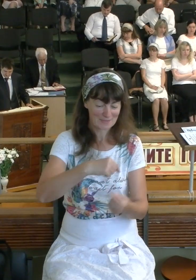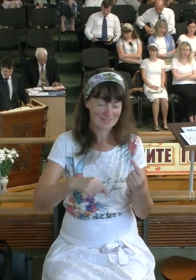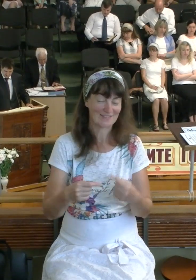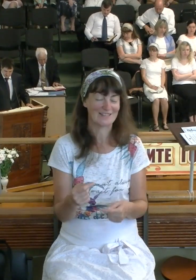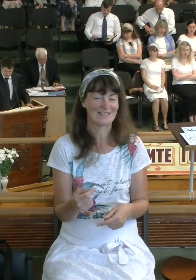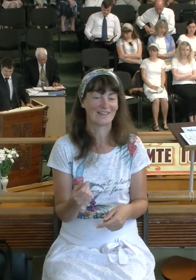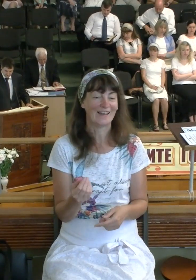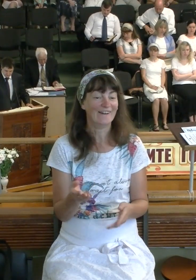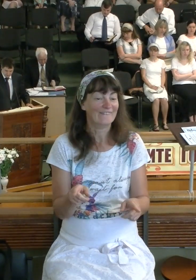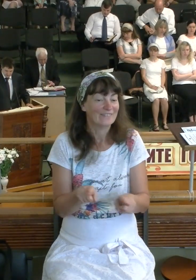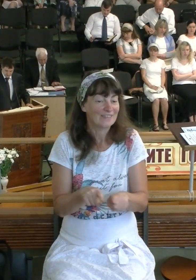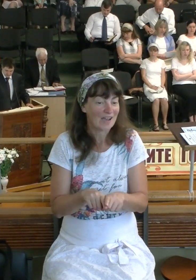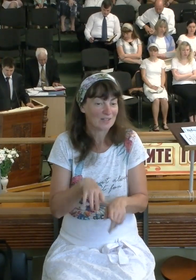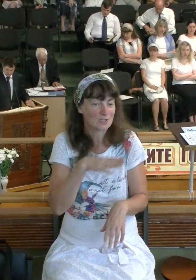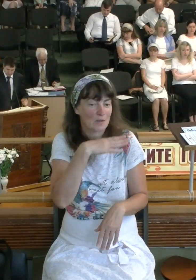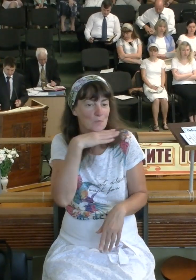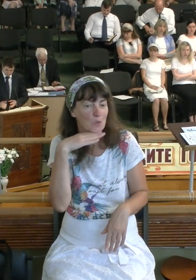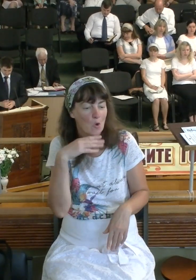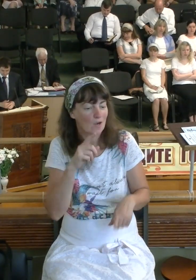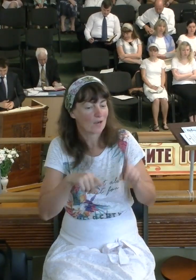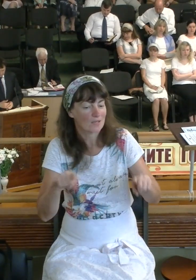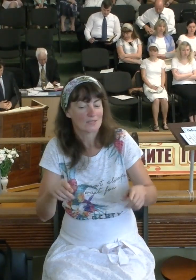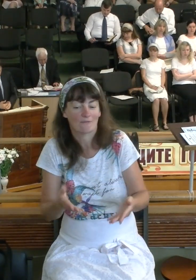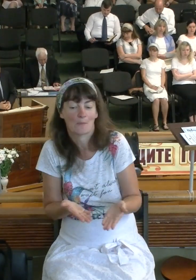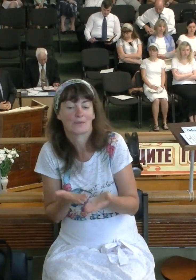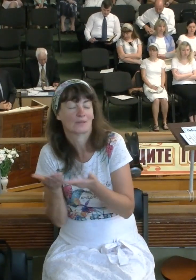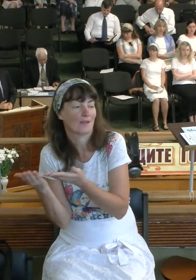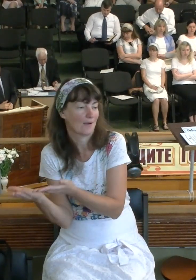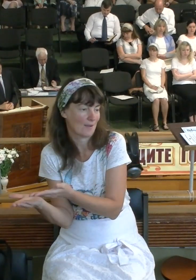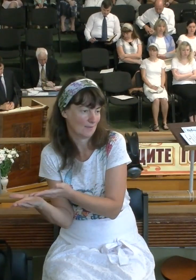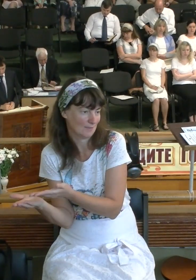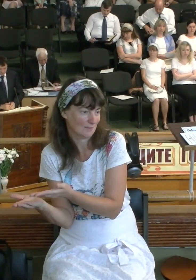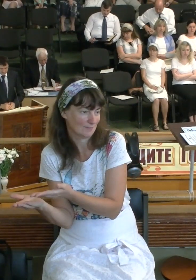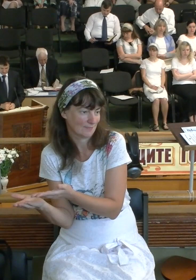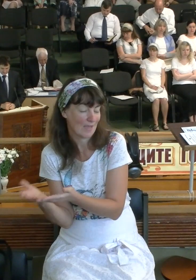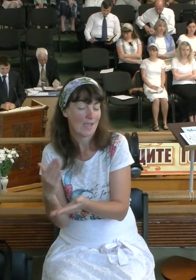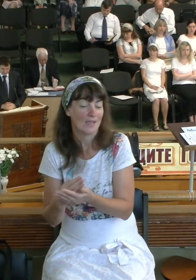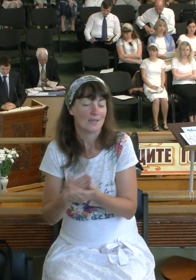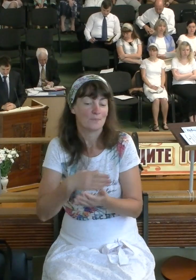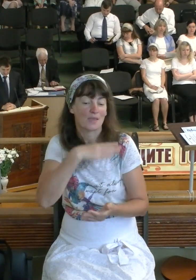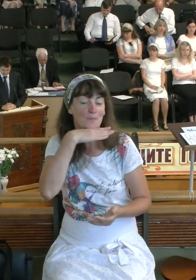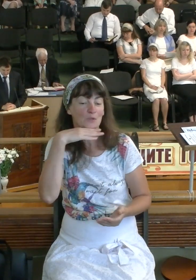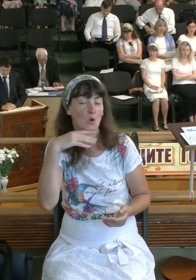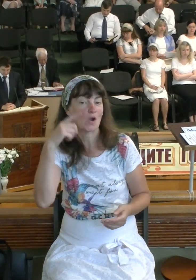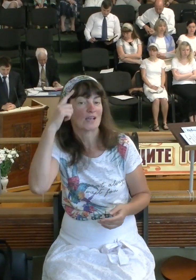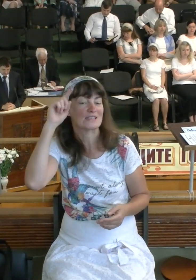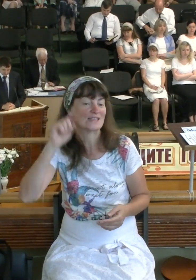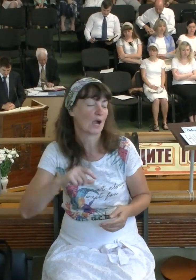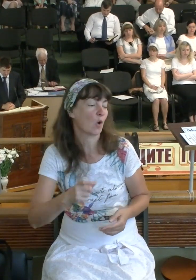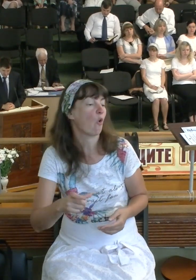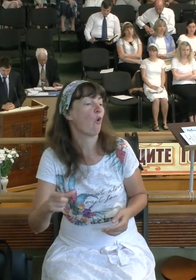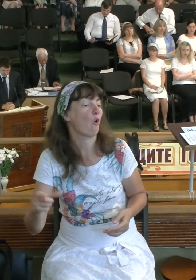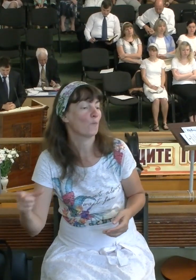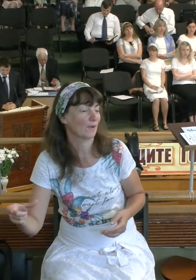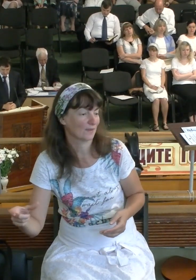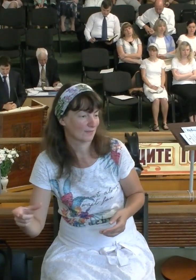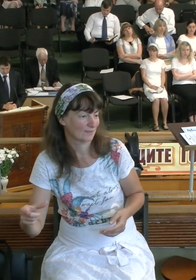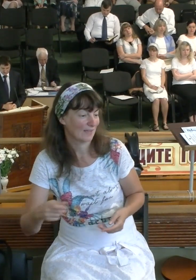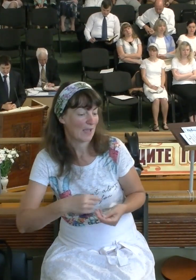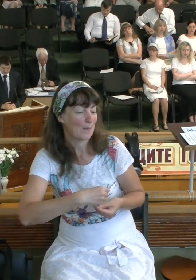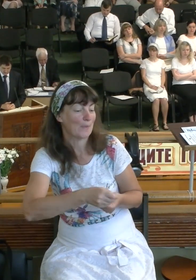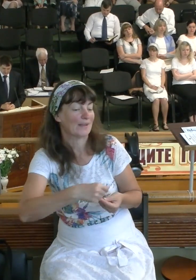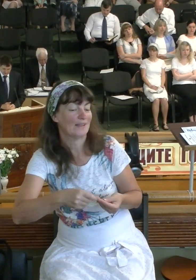превосходить всех остальных, иметь больше знакомых. Но Библия учит совершенно противоположному.